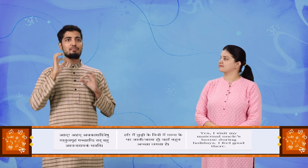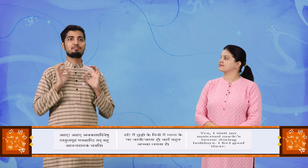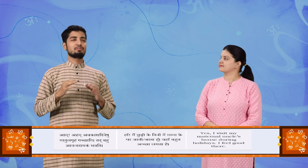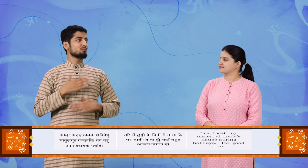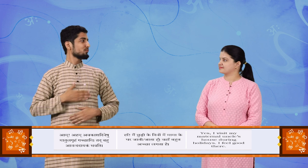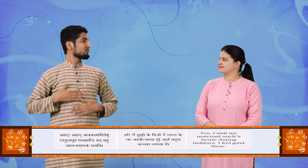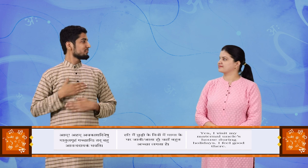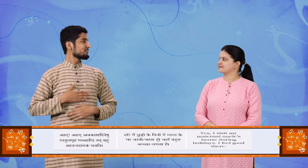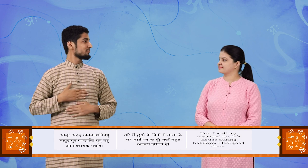अनुभव है